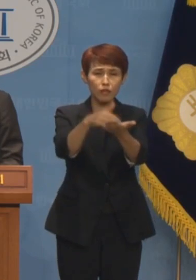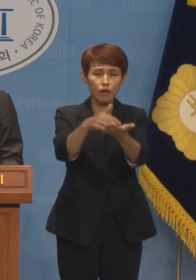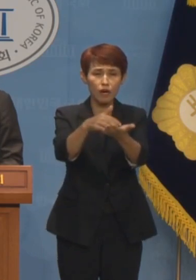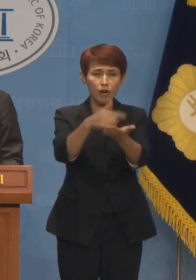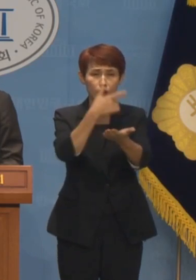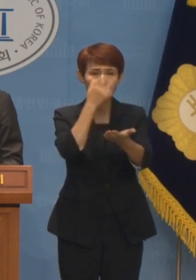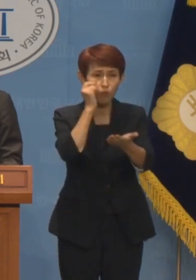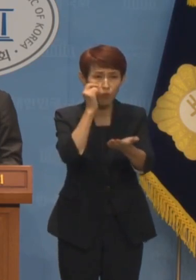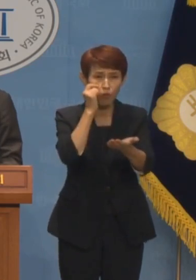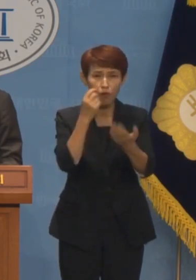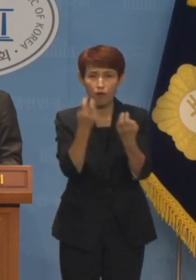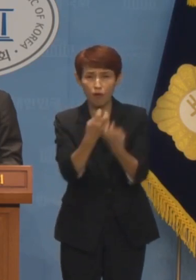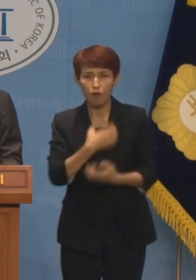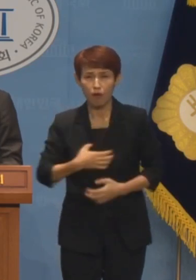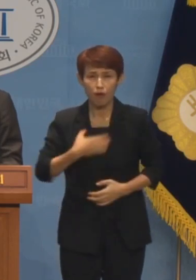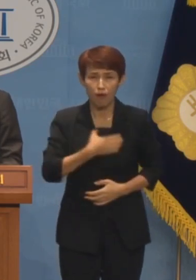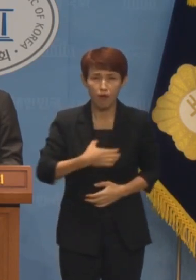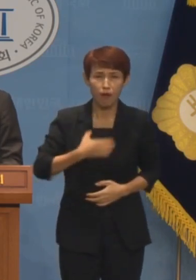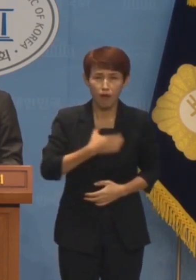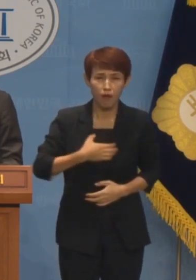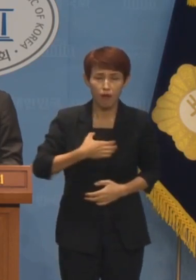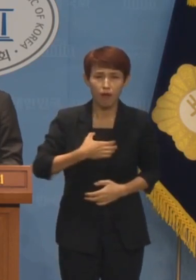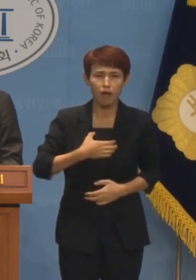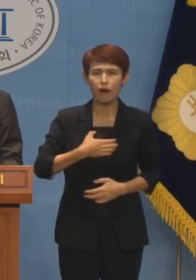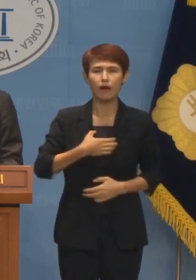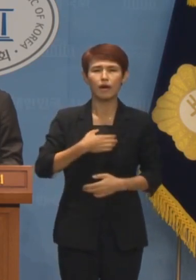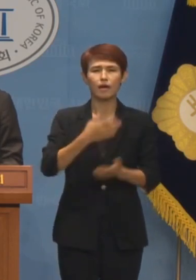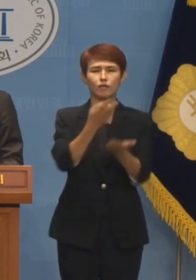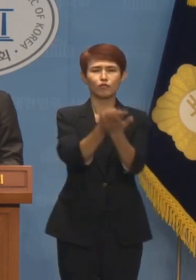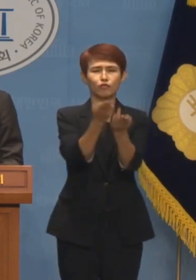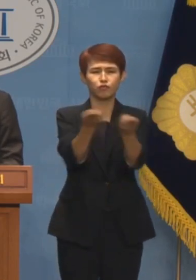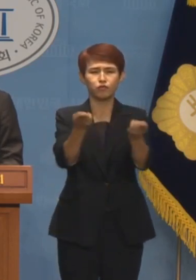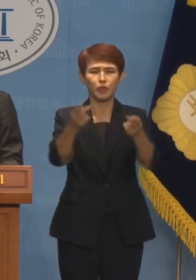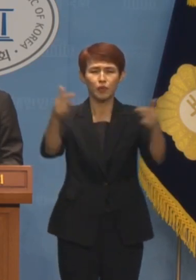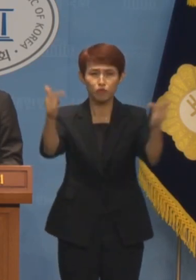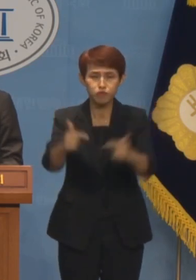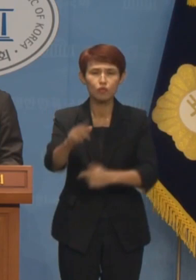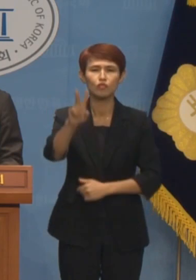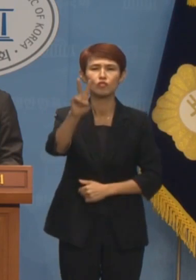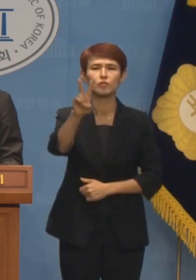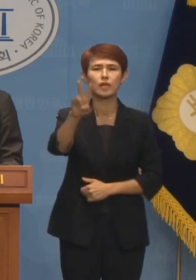응급의료 기관이 24곳에 달았는데 경증